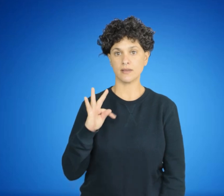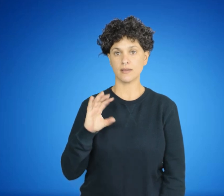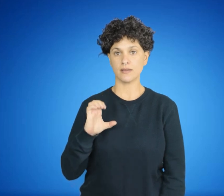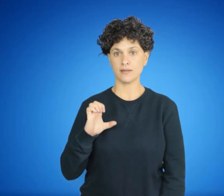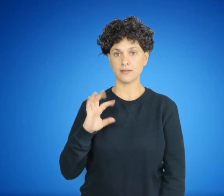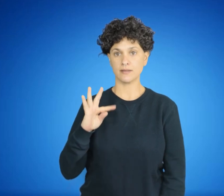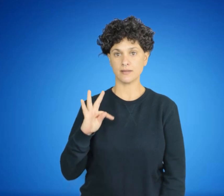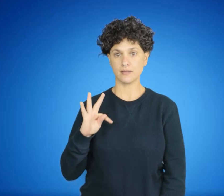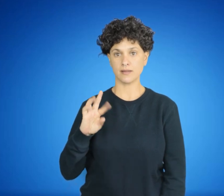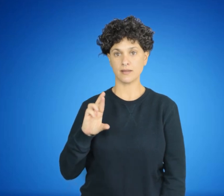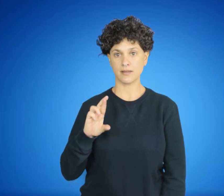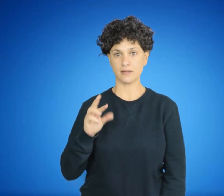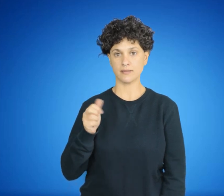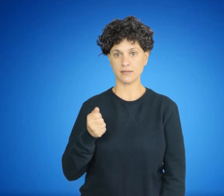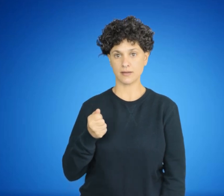tetrafármaco cuadrifármaco